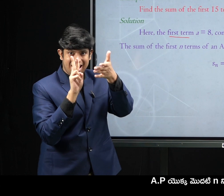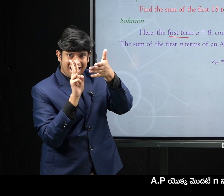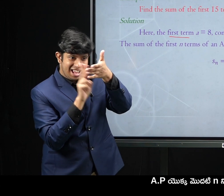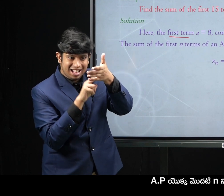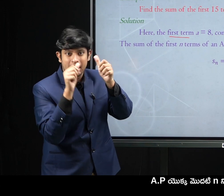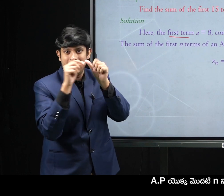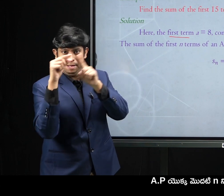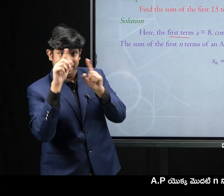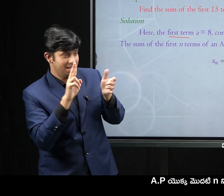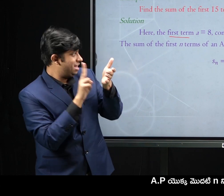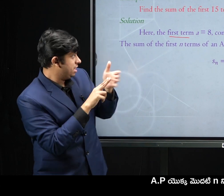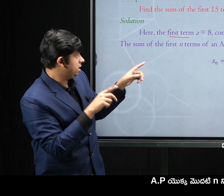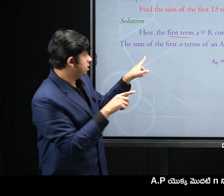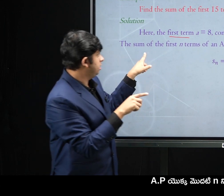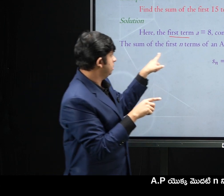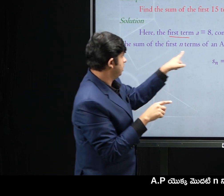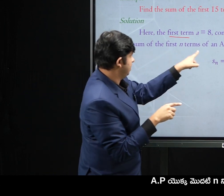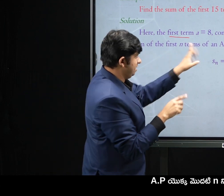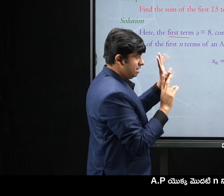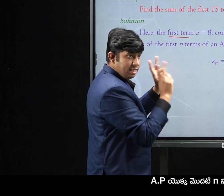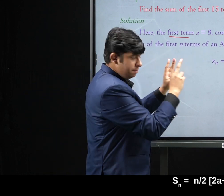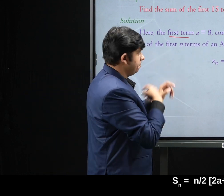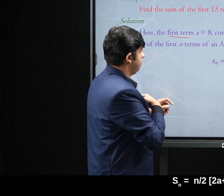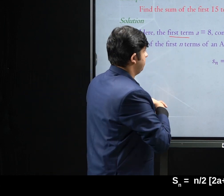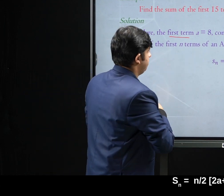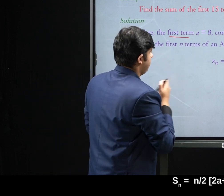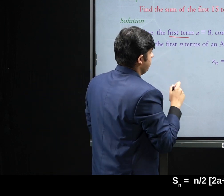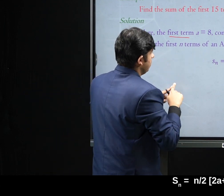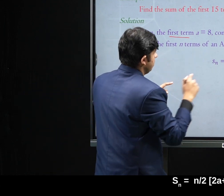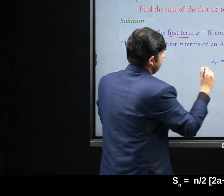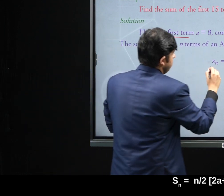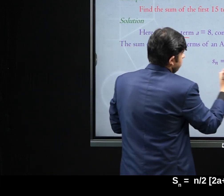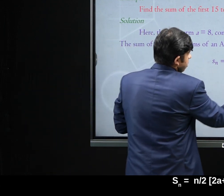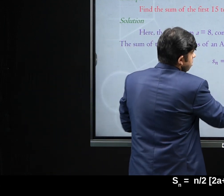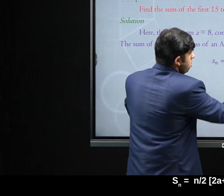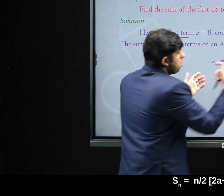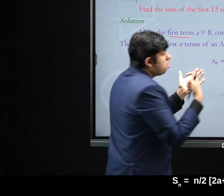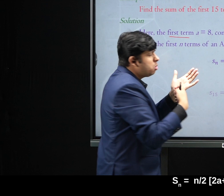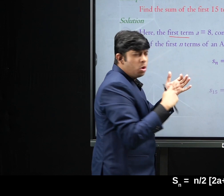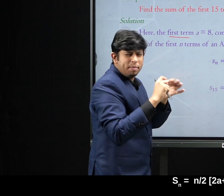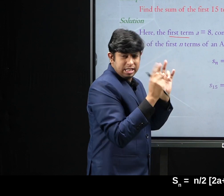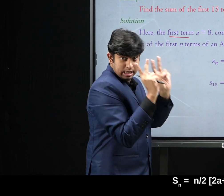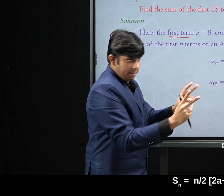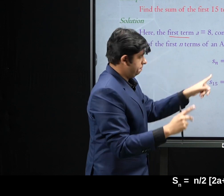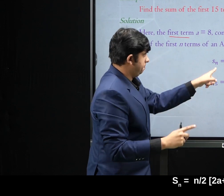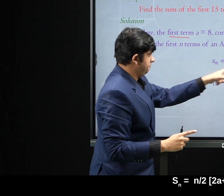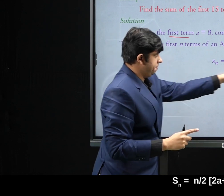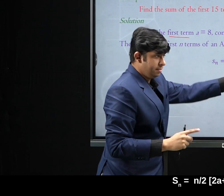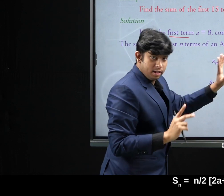యొక్క మొదటి n నిబంధనల మొత్తం Sn ఈజ్ ఈక్వల్ టు n/2 ఇంటూ